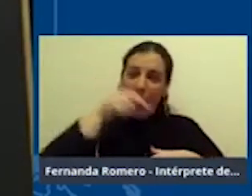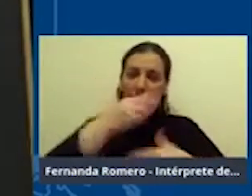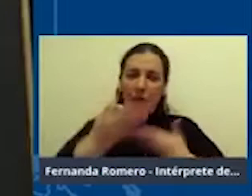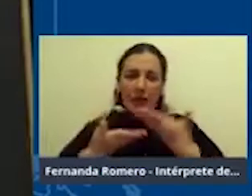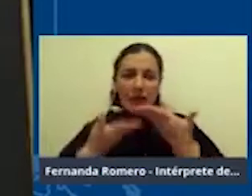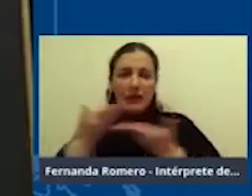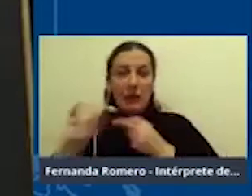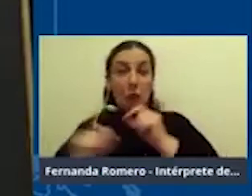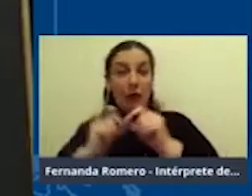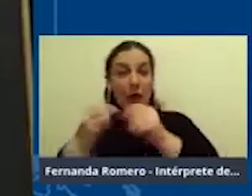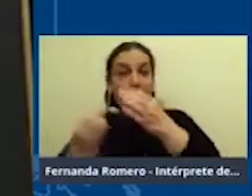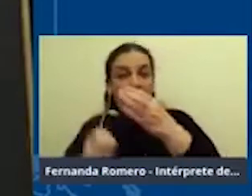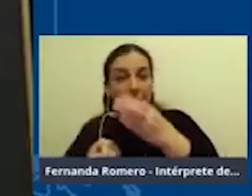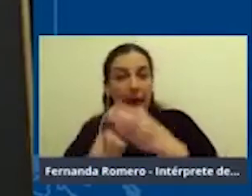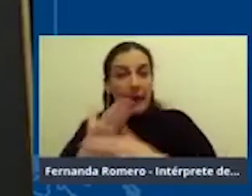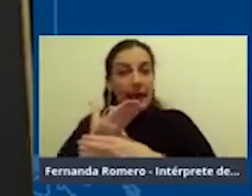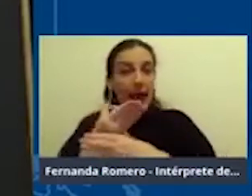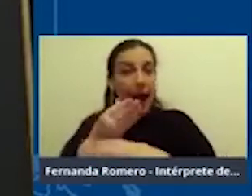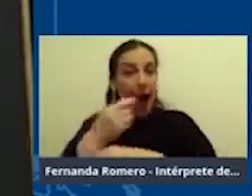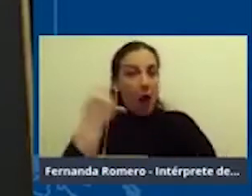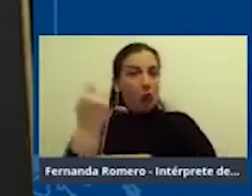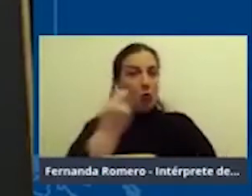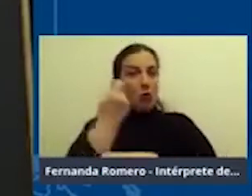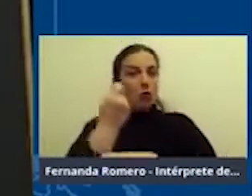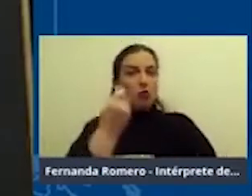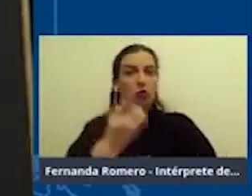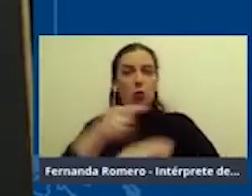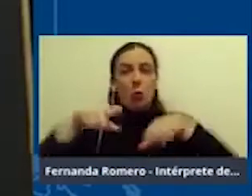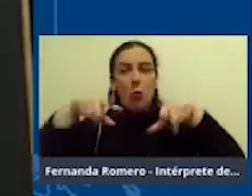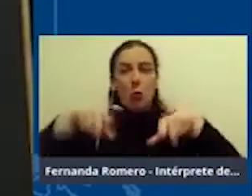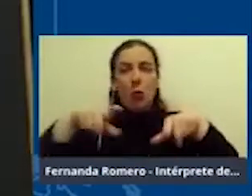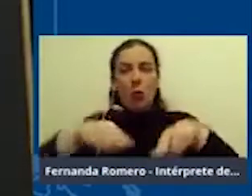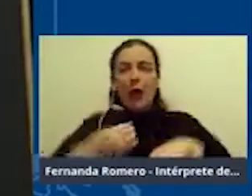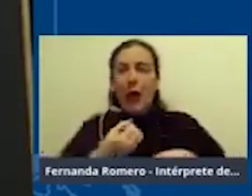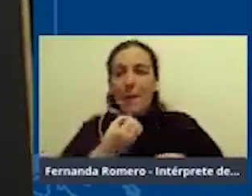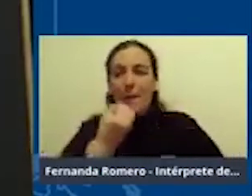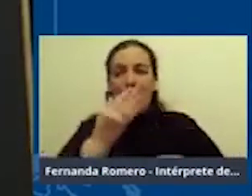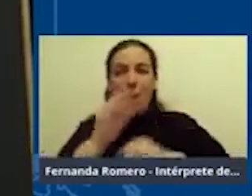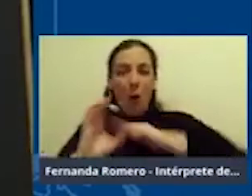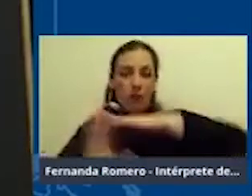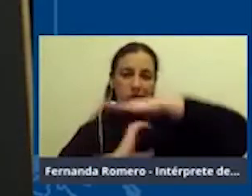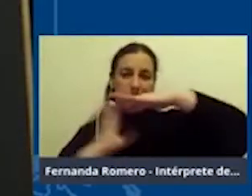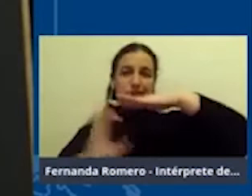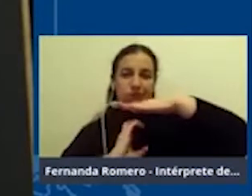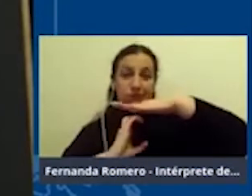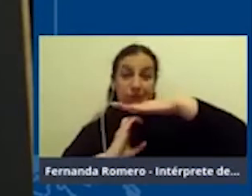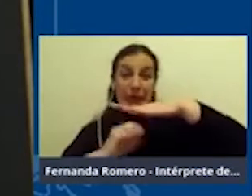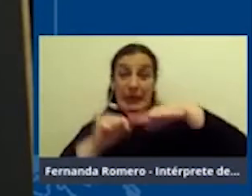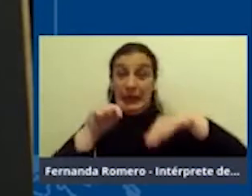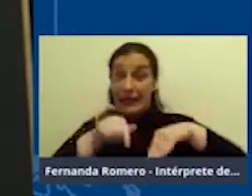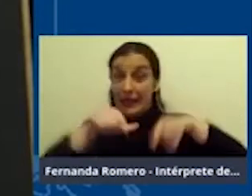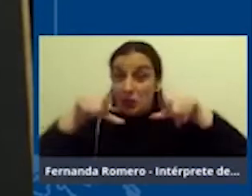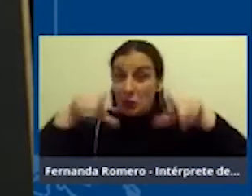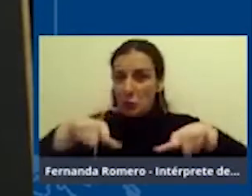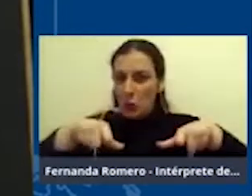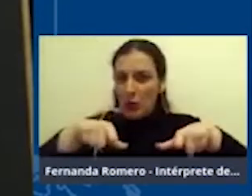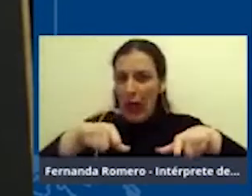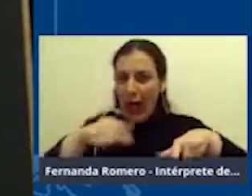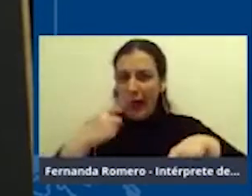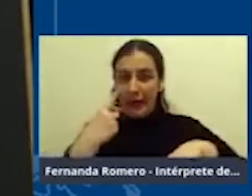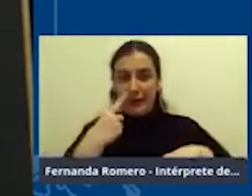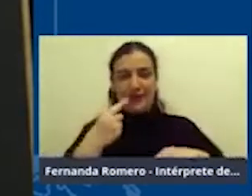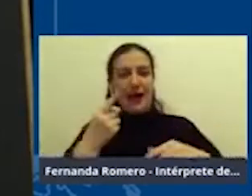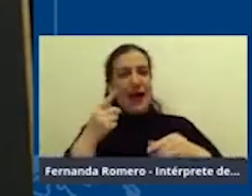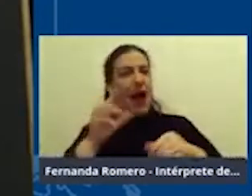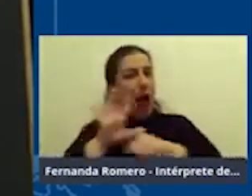um Estado, o Rio Grande do Sul, um ambiente favorável ao empreendedor. E esse ambiente favorável, ele interessa muito,